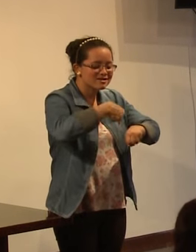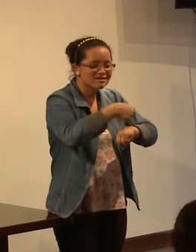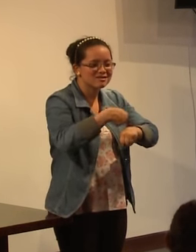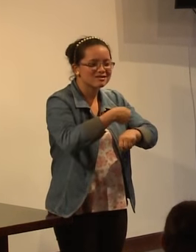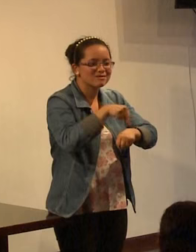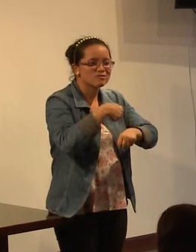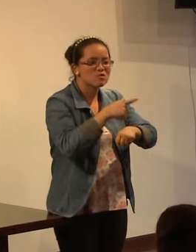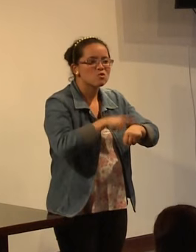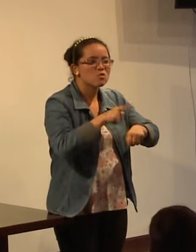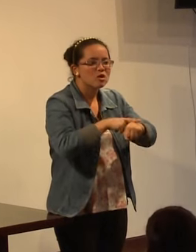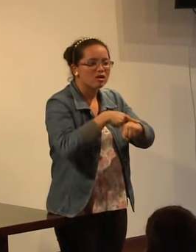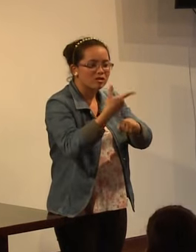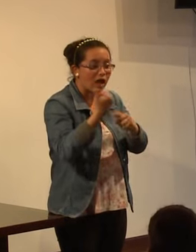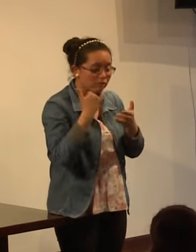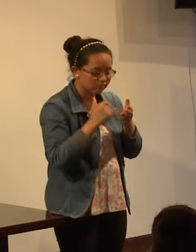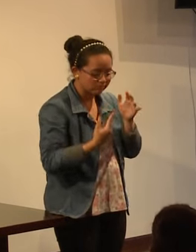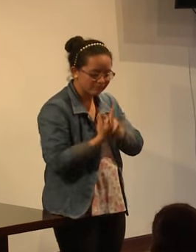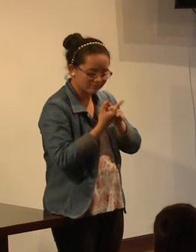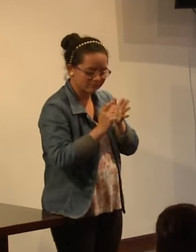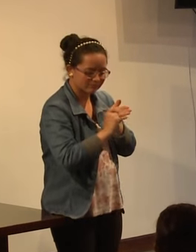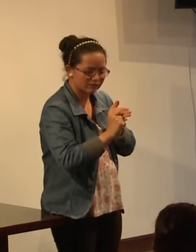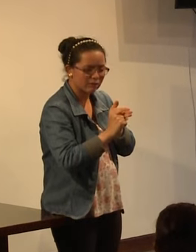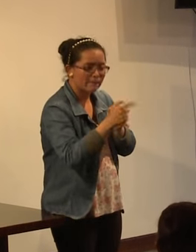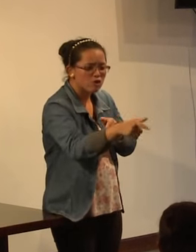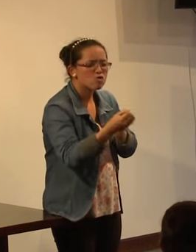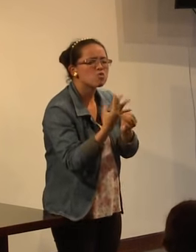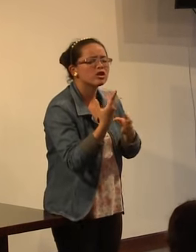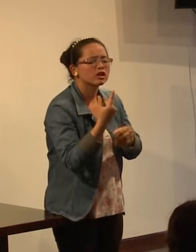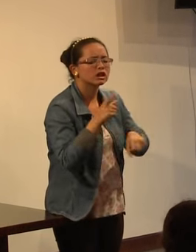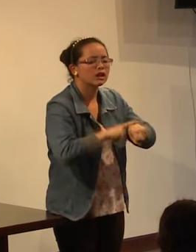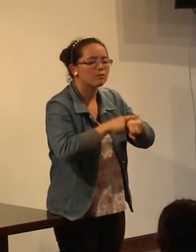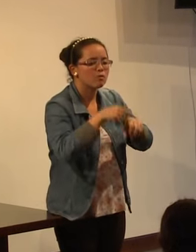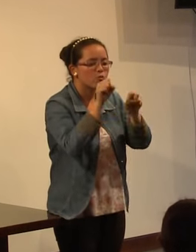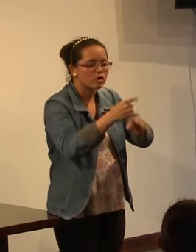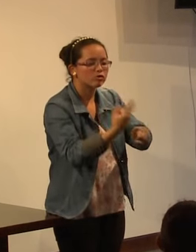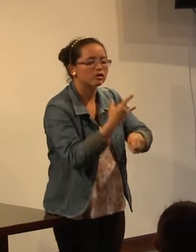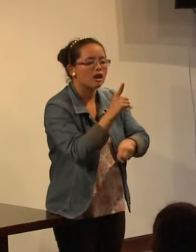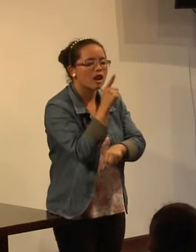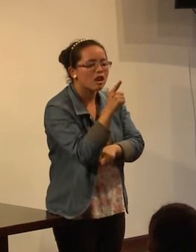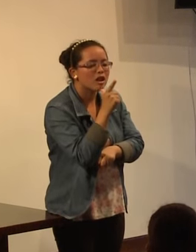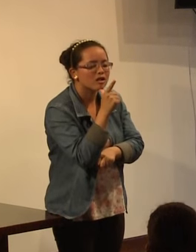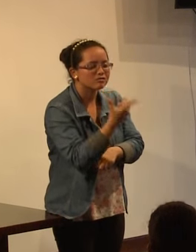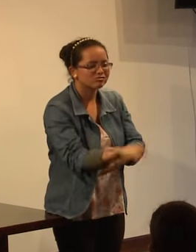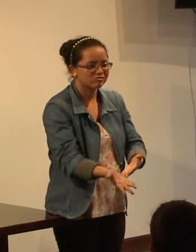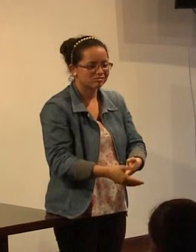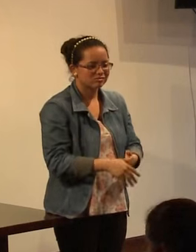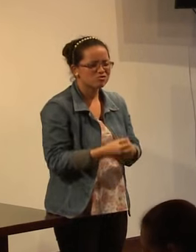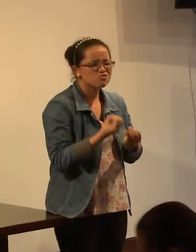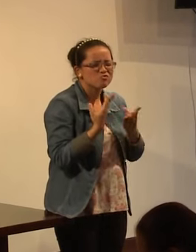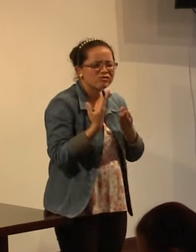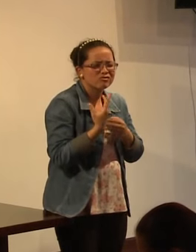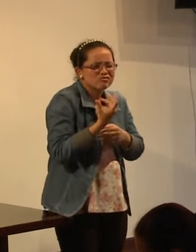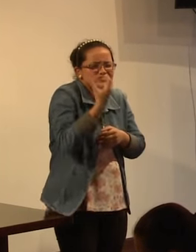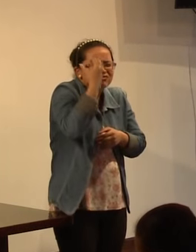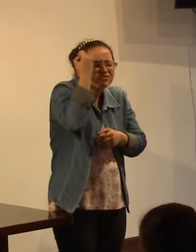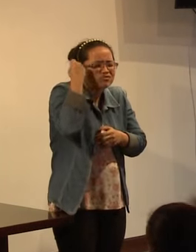escribir? ¿La gente puede escribir? ¿Ustedes tienen lápices? ¿Hace cuánto pueden escribir? ¿Tienen la herramienta tecnológica para escribir? ¿Hace cuánto que la humanidad tiene la